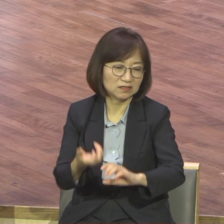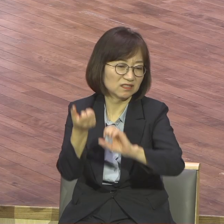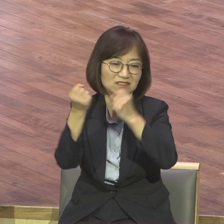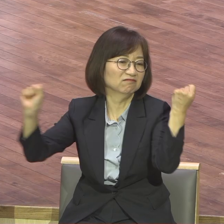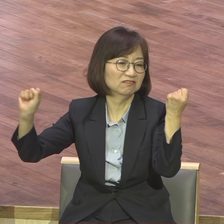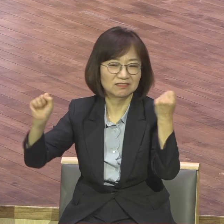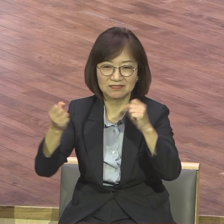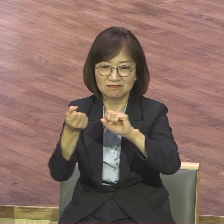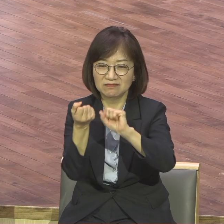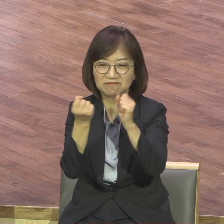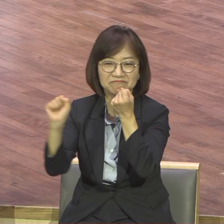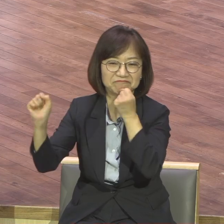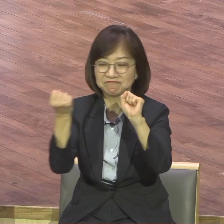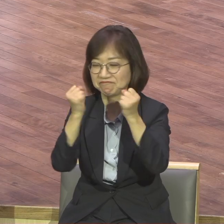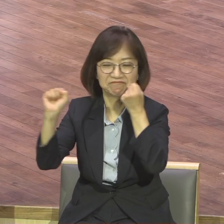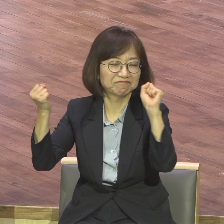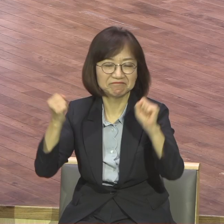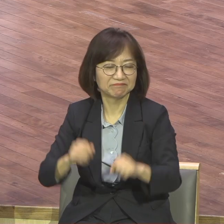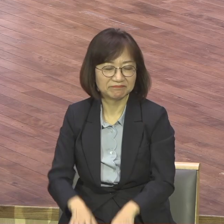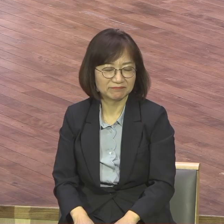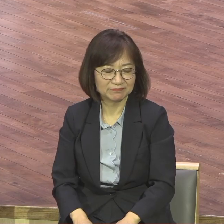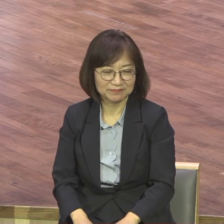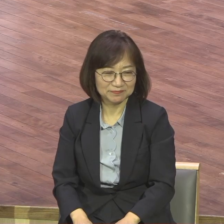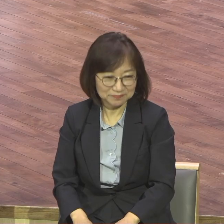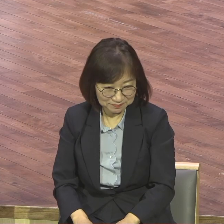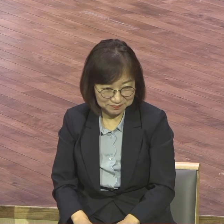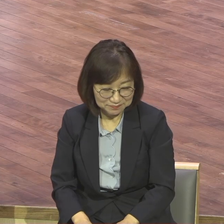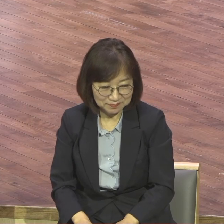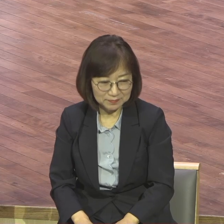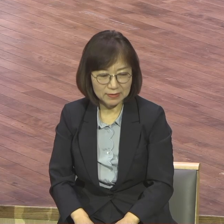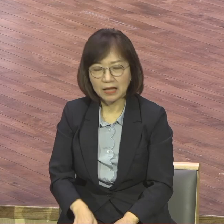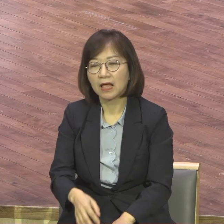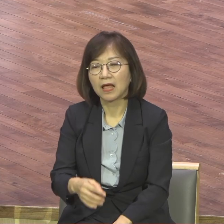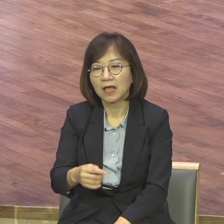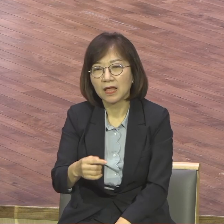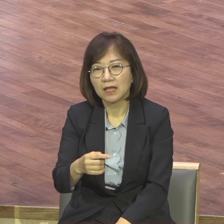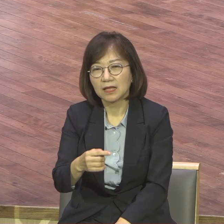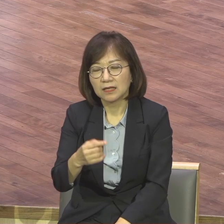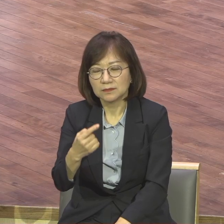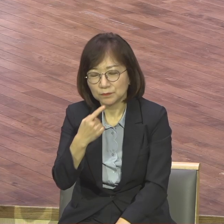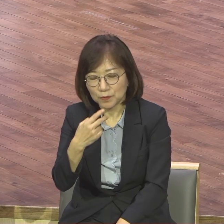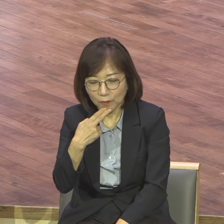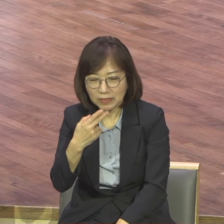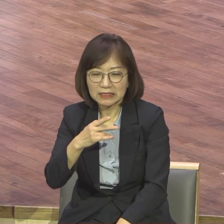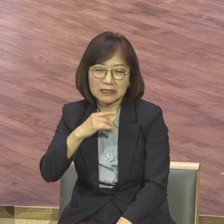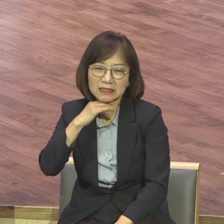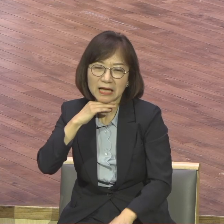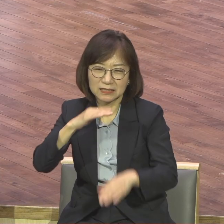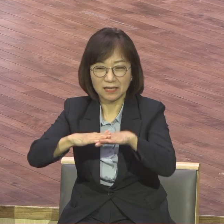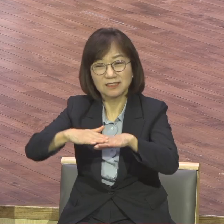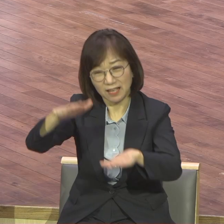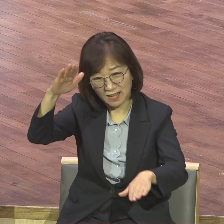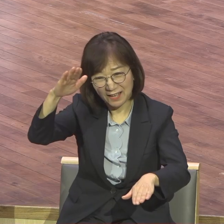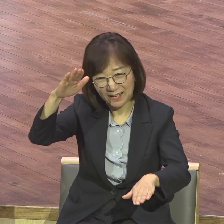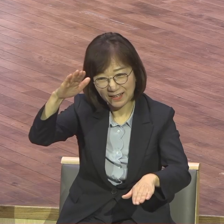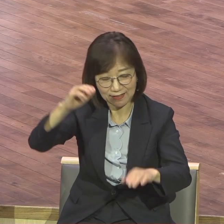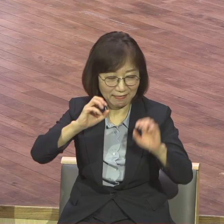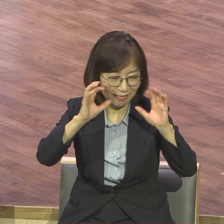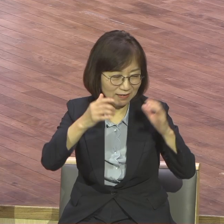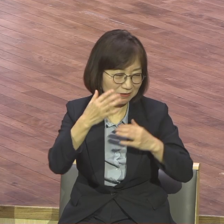대화가 안 됩니다. 세대 차가도 있고요. 여러분 권위적으로 율법적으로 보기 때문에 그 빨리 치유받아야 돼요.